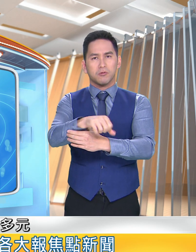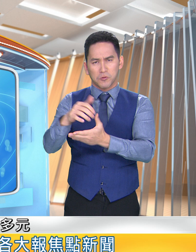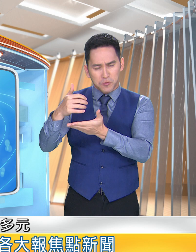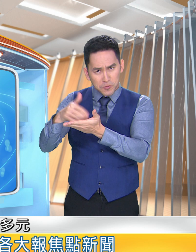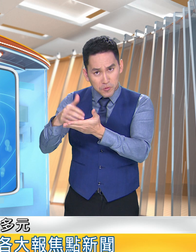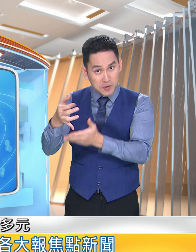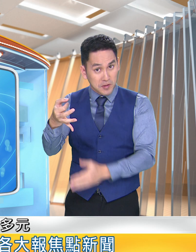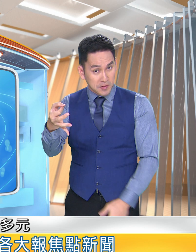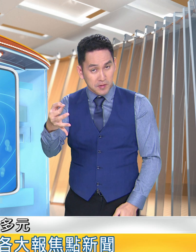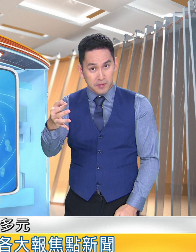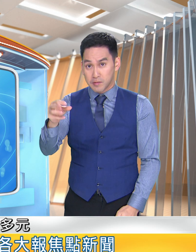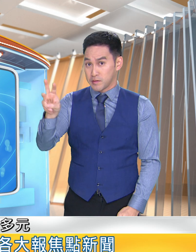查扣了